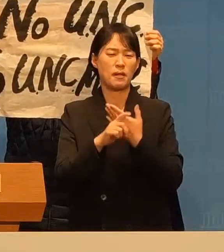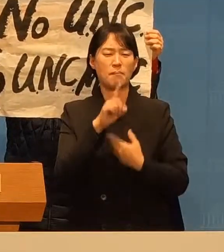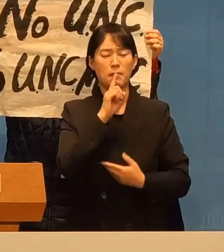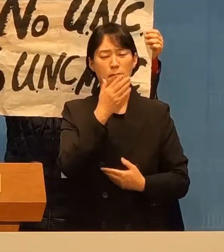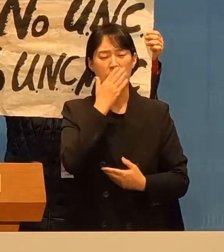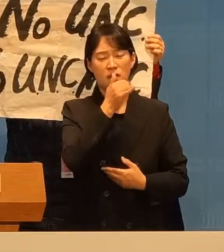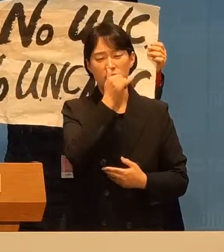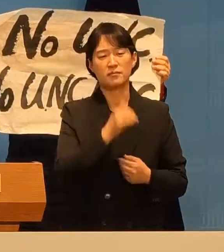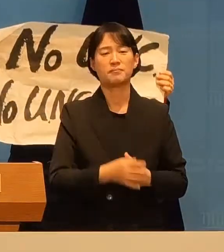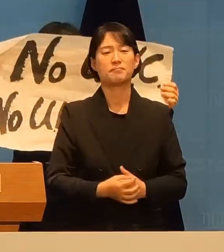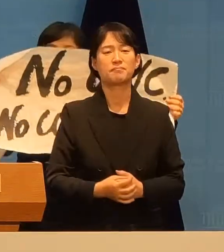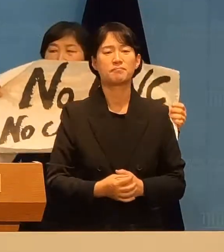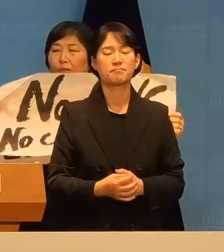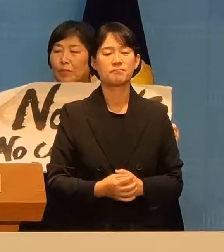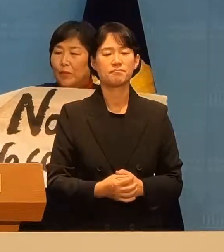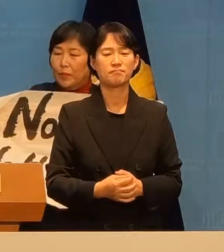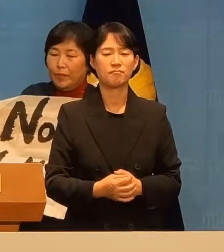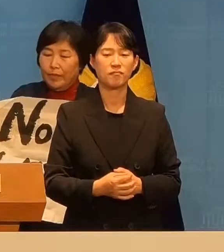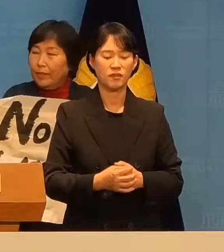이상입니다.